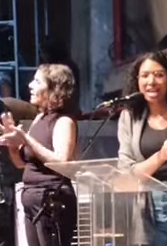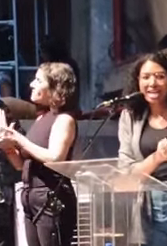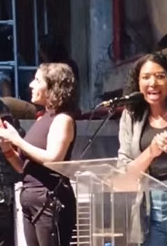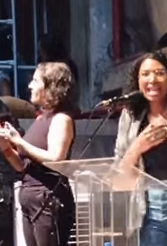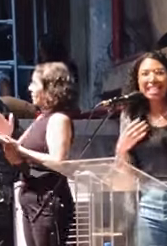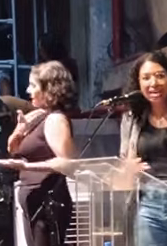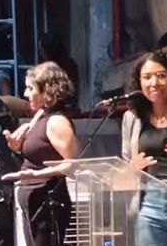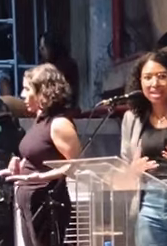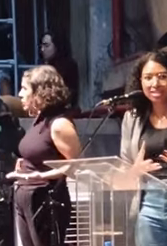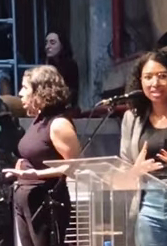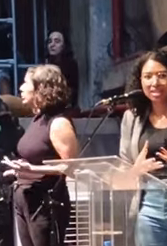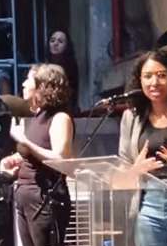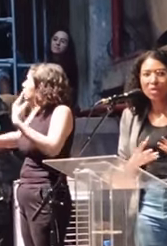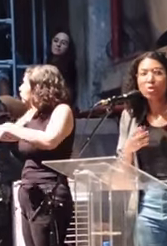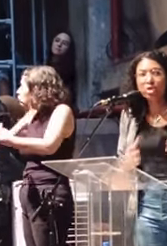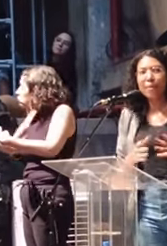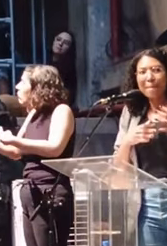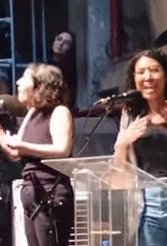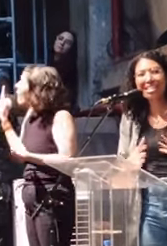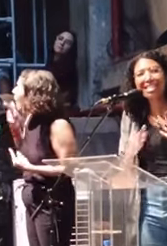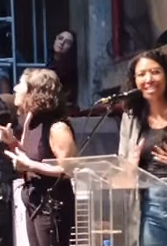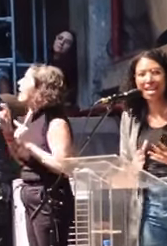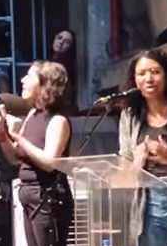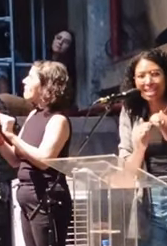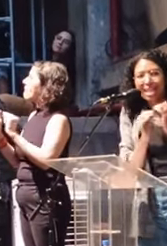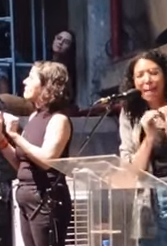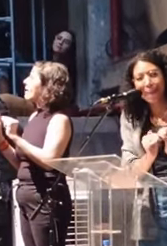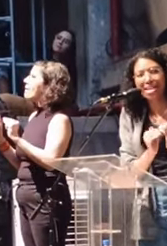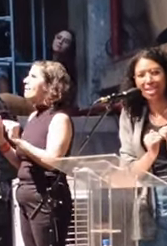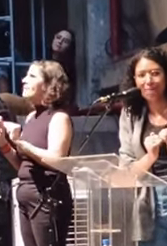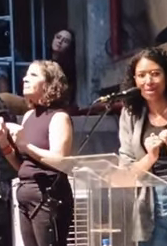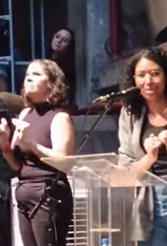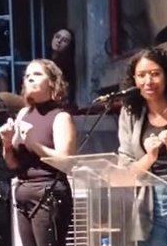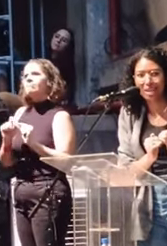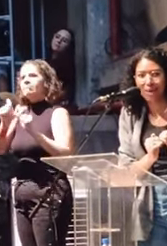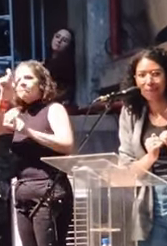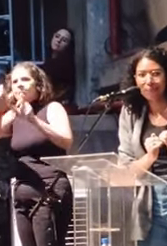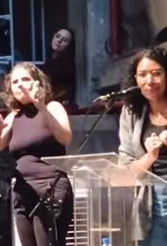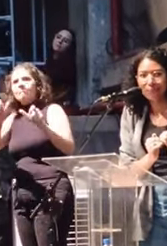realidade que ela atravessa os brasileiros, quem está na base da pirâmide social.